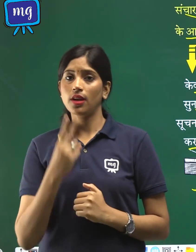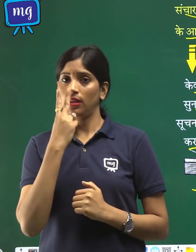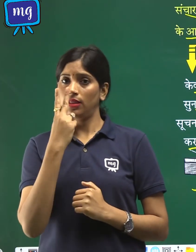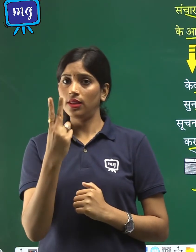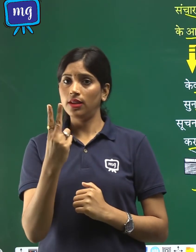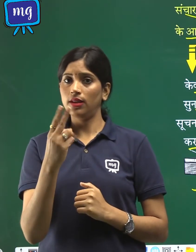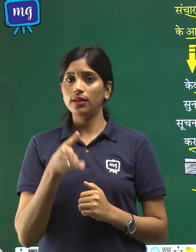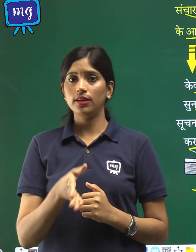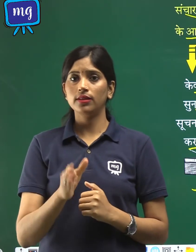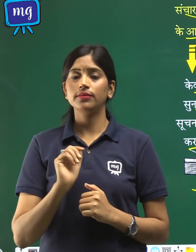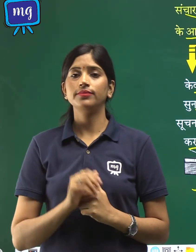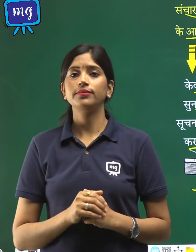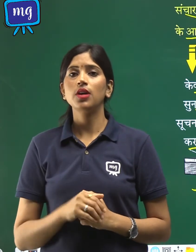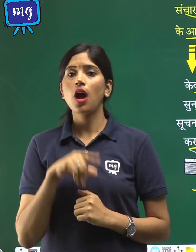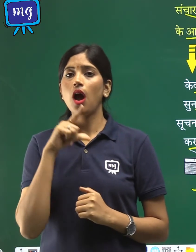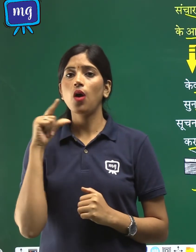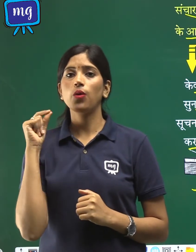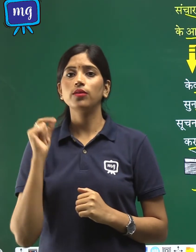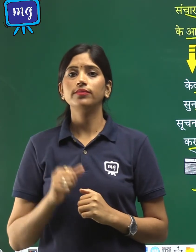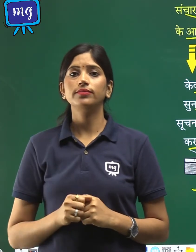देखकर और